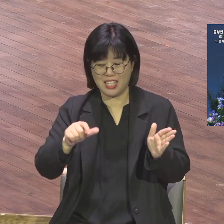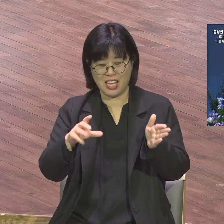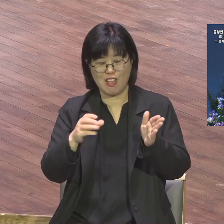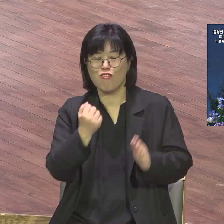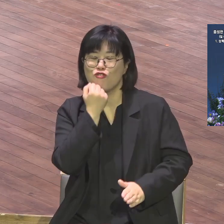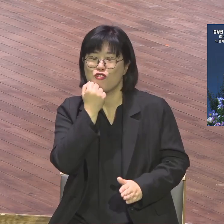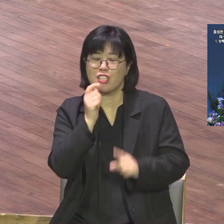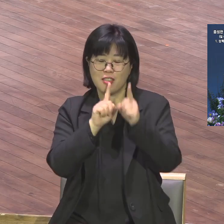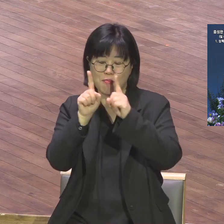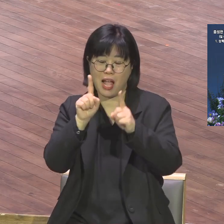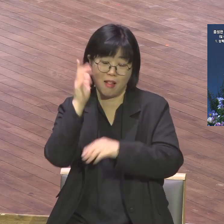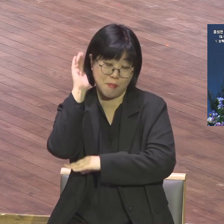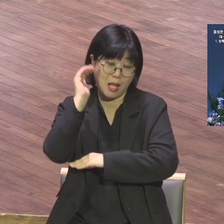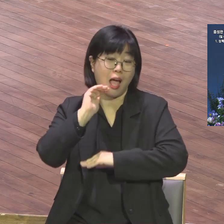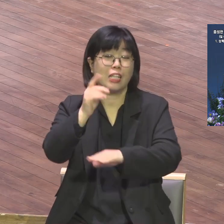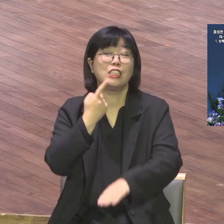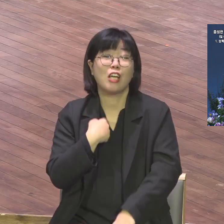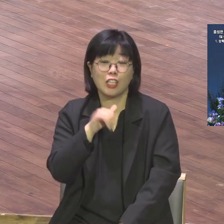합니다